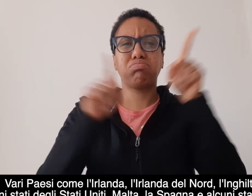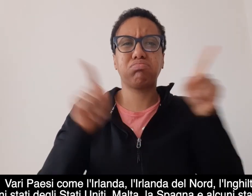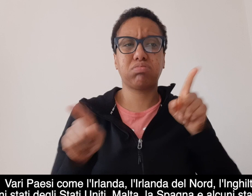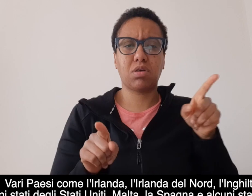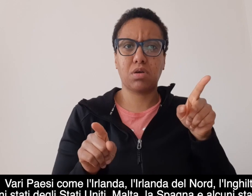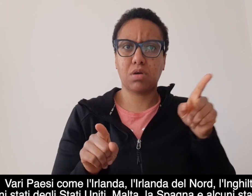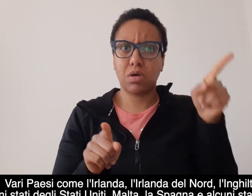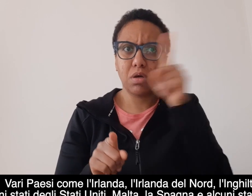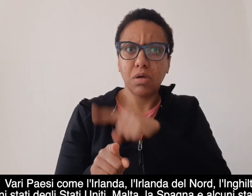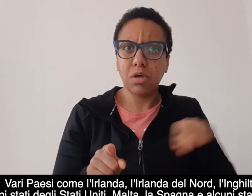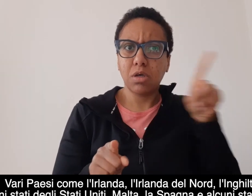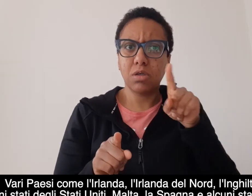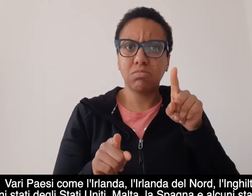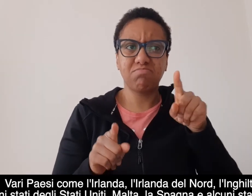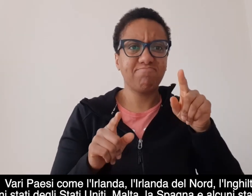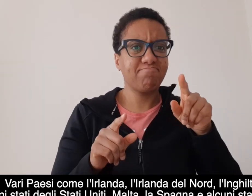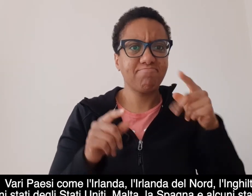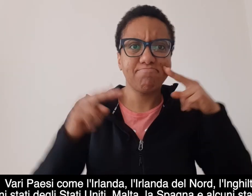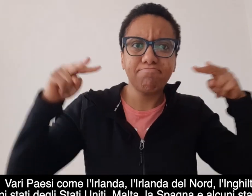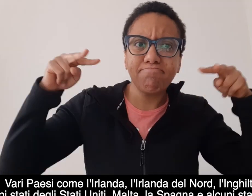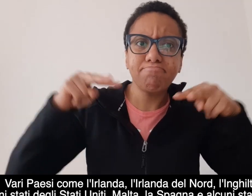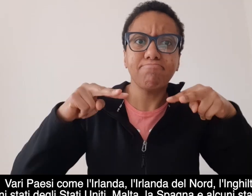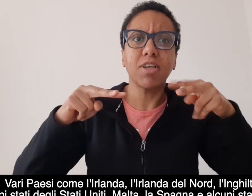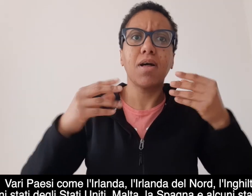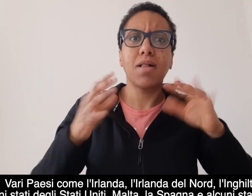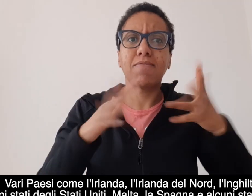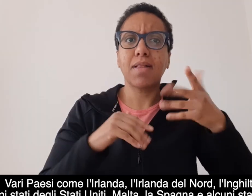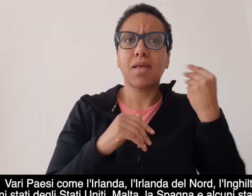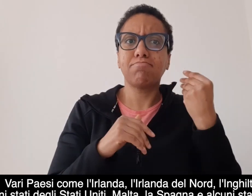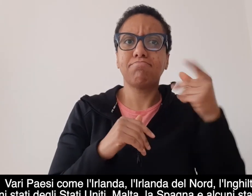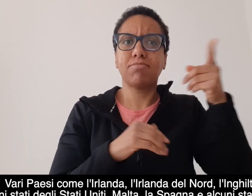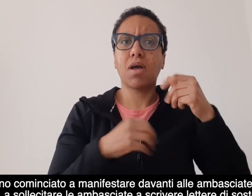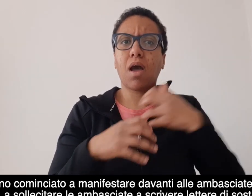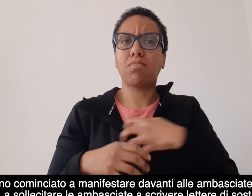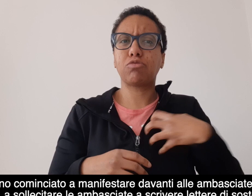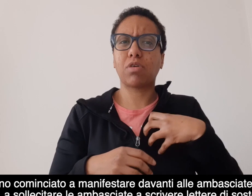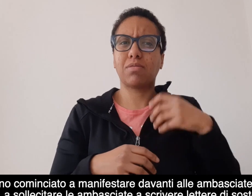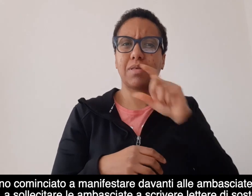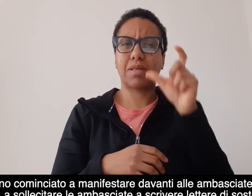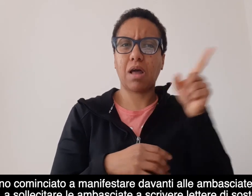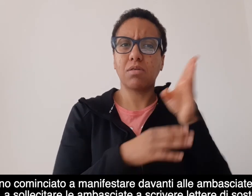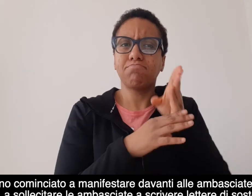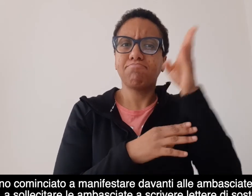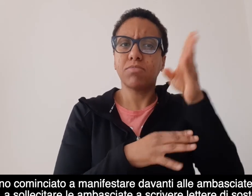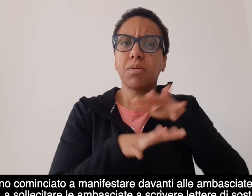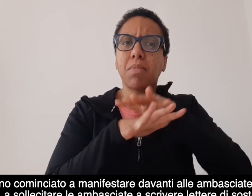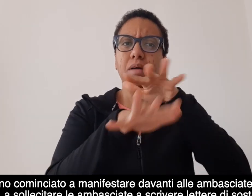quindi varie parti del mondo ci stavano guardando hanno cominciato a manifestare davanti alle ambasciate